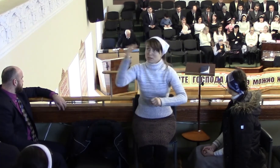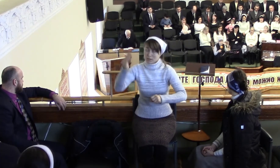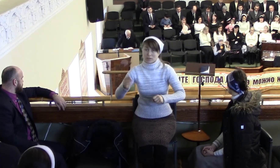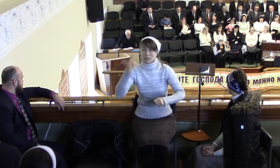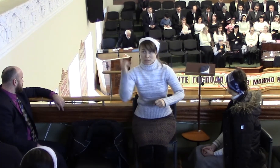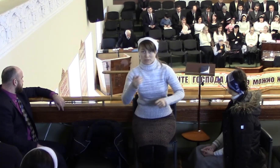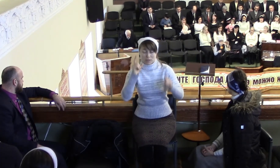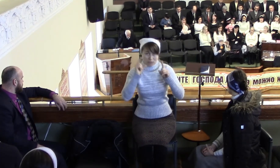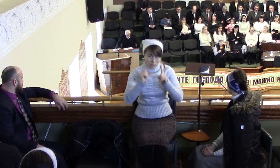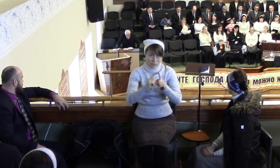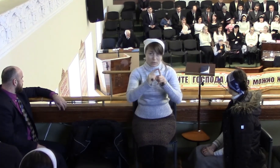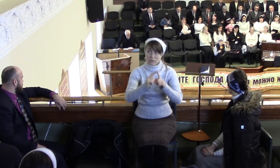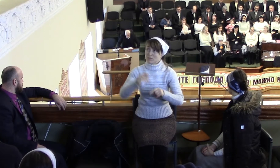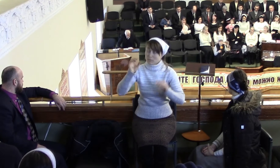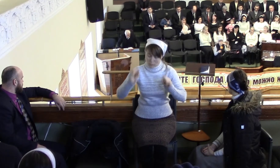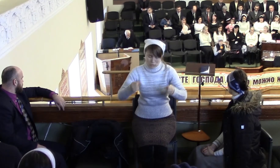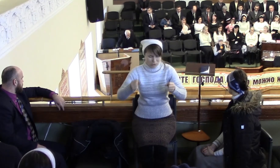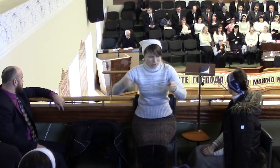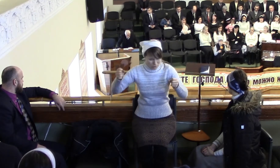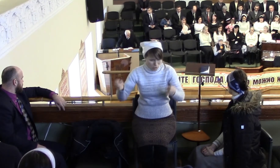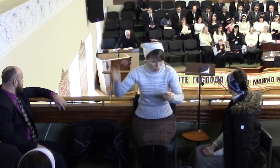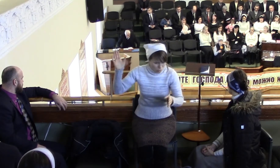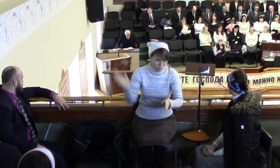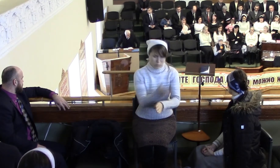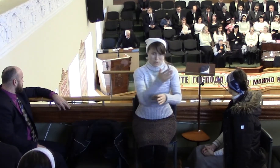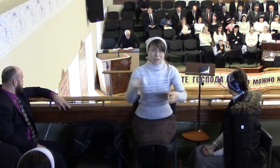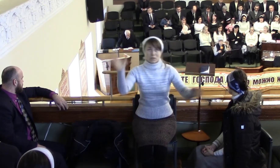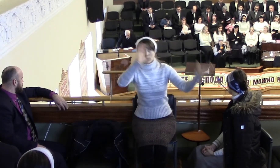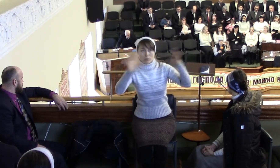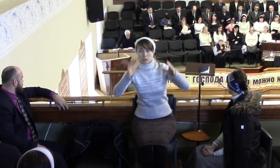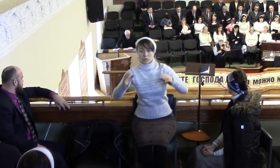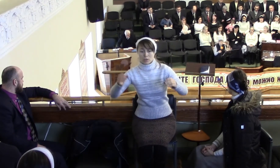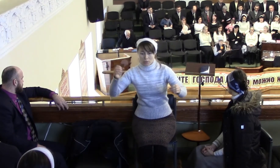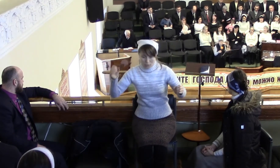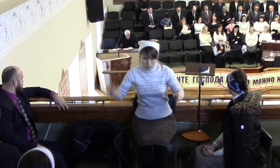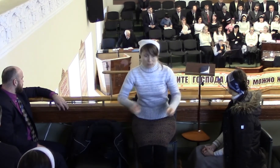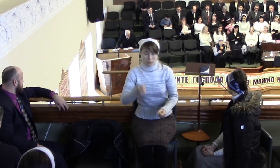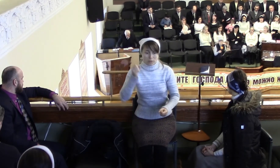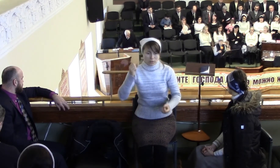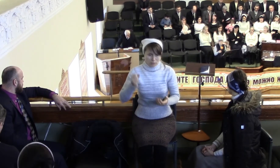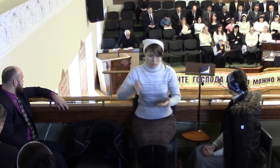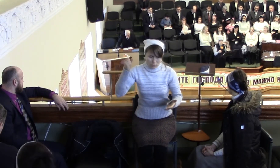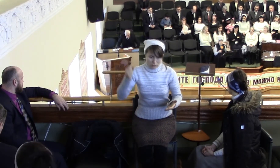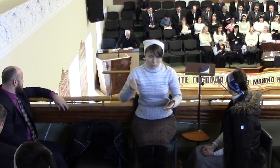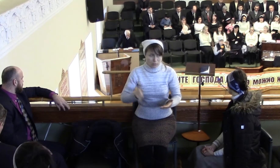словом зла рассеять тучи и твердо молвить: этому не